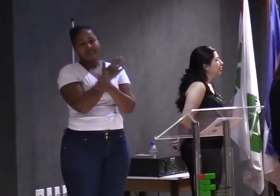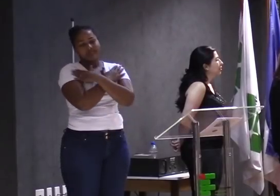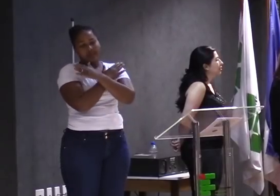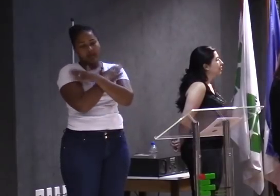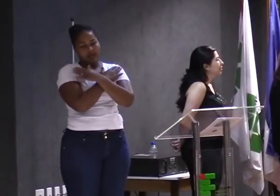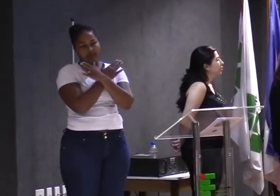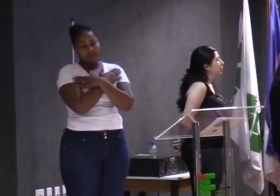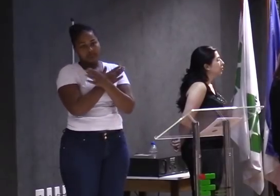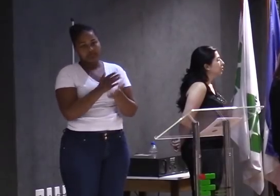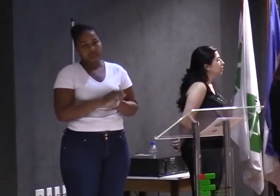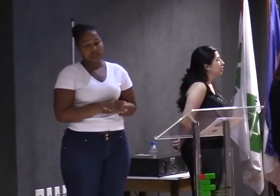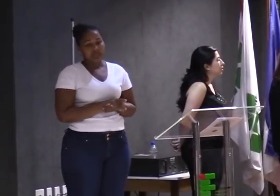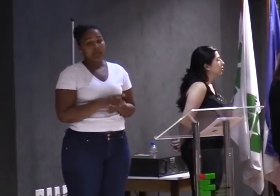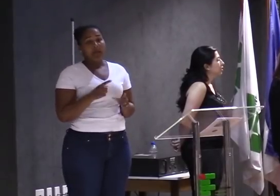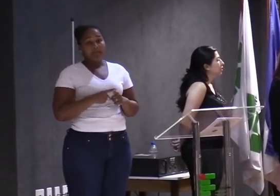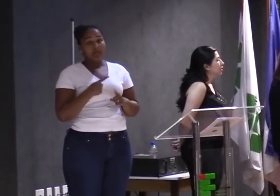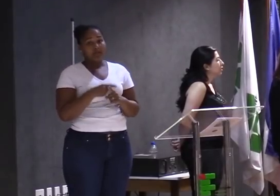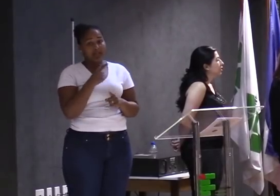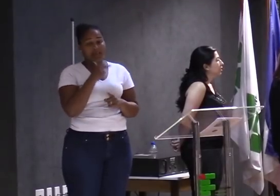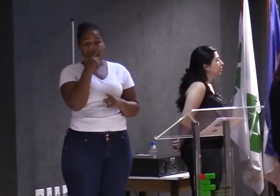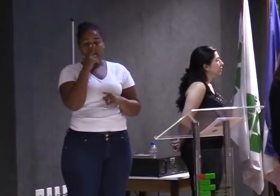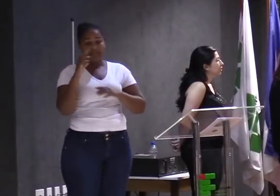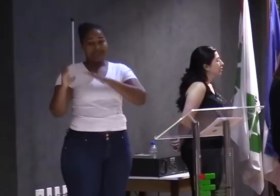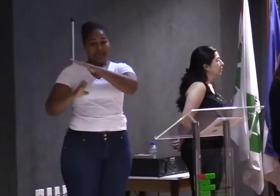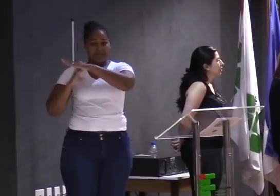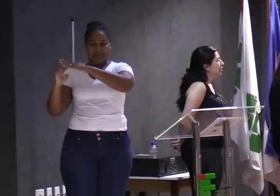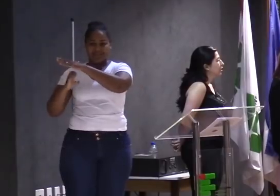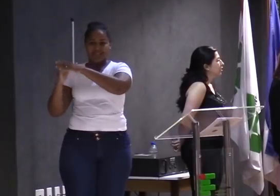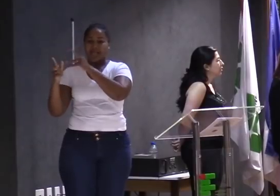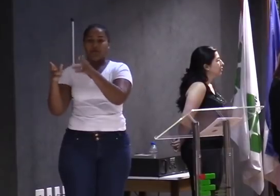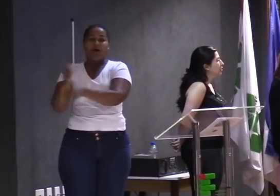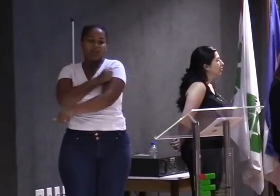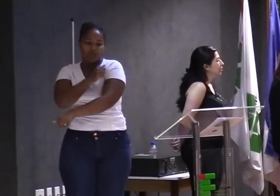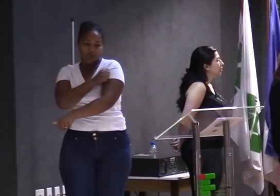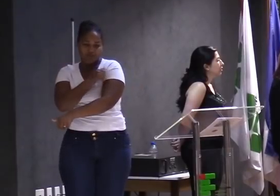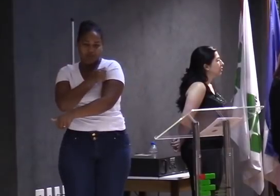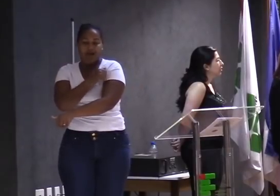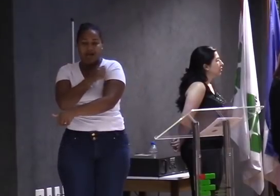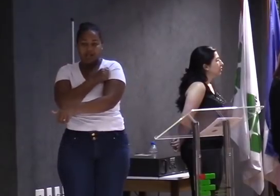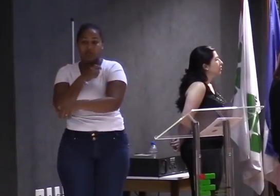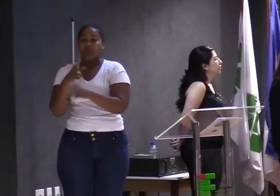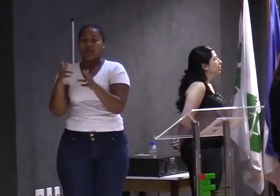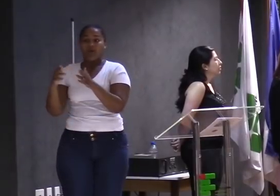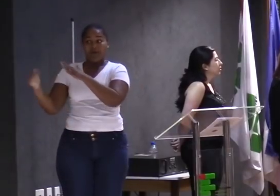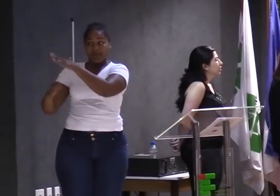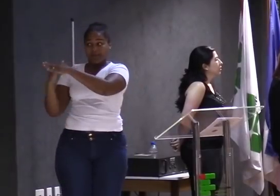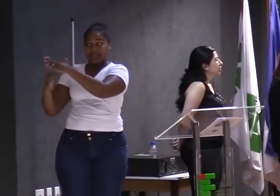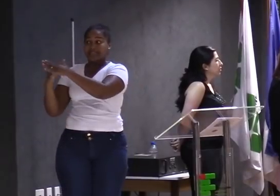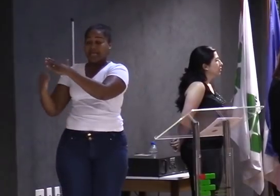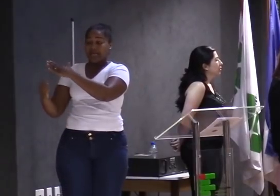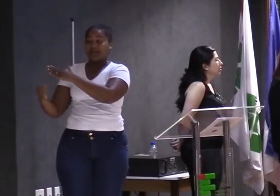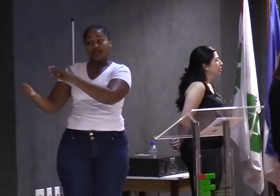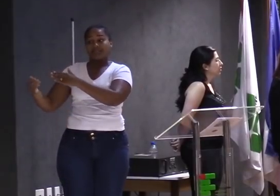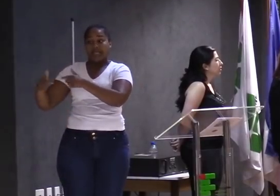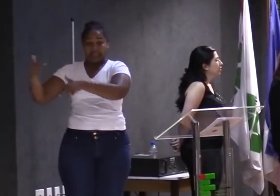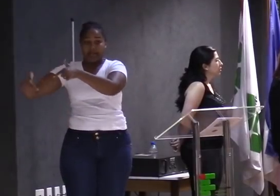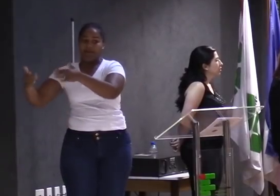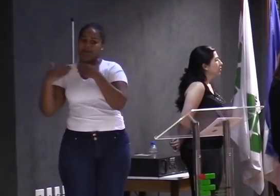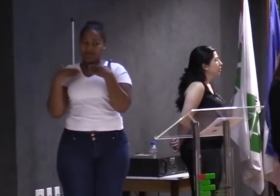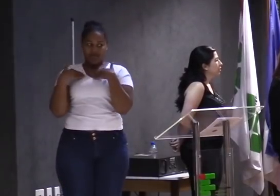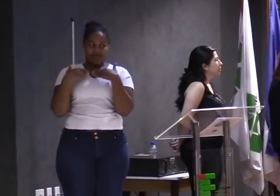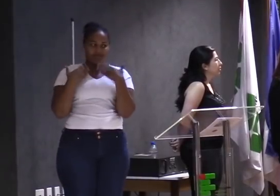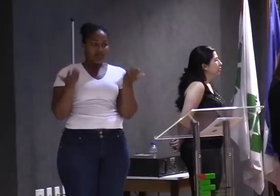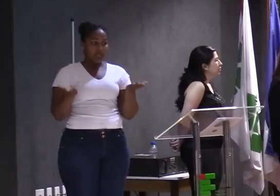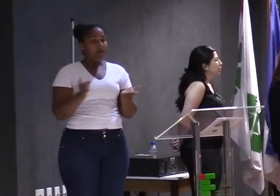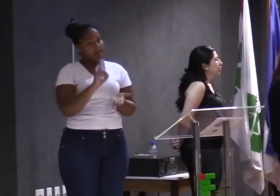atividade como se eles fossem uma empresa. Eles trabalhavam para mim, e eu delegava atividades, e eles tinham que cumprir aquelas atividades,